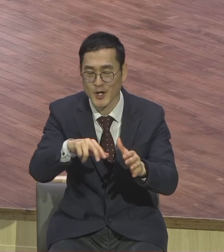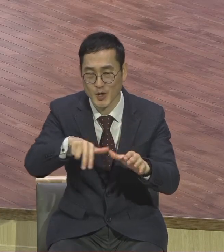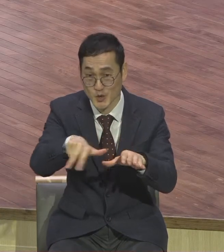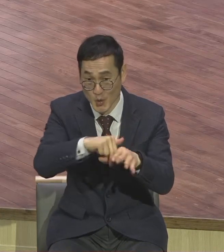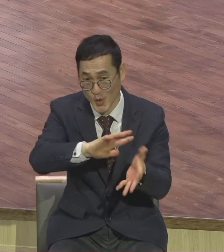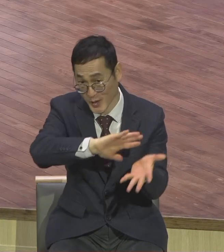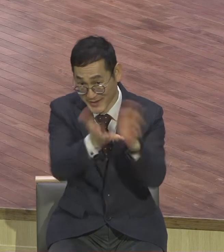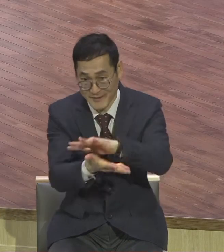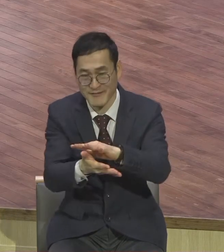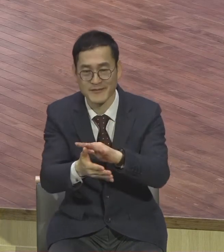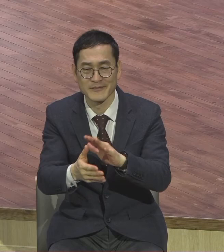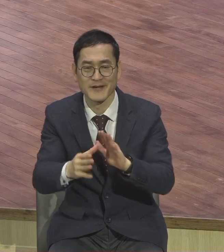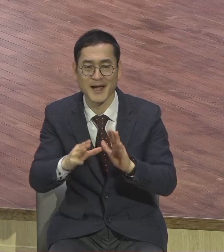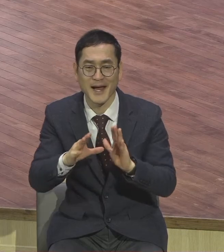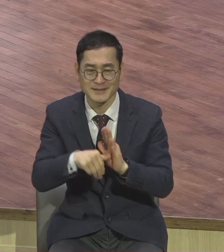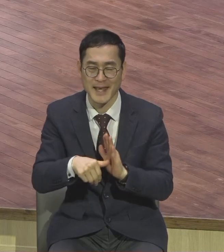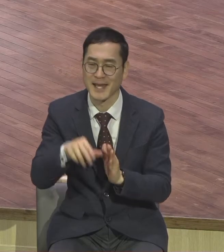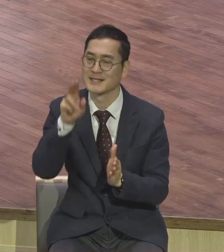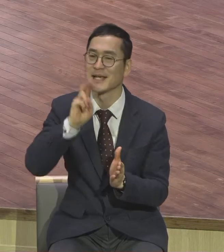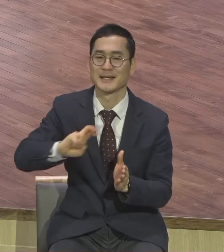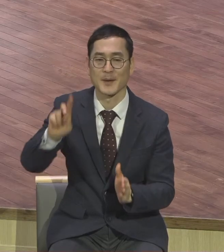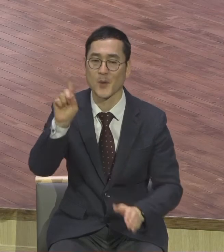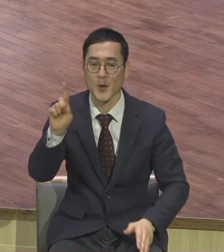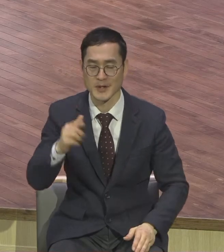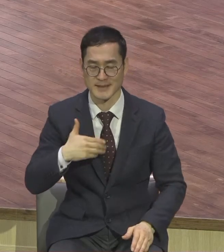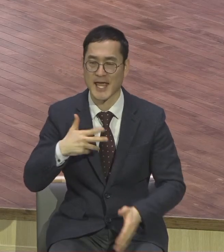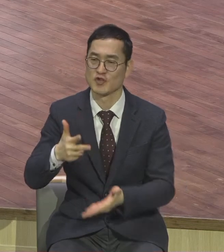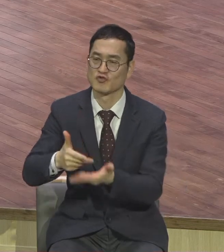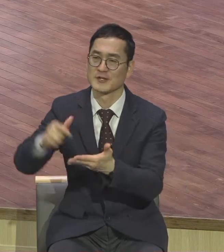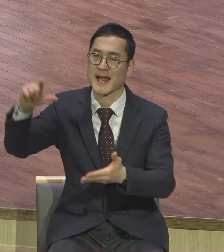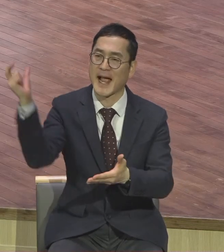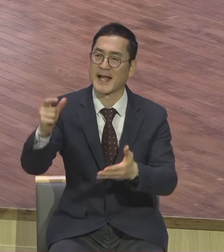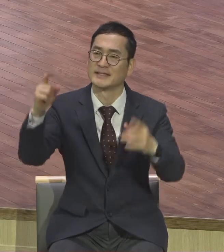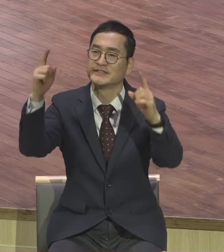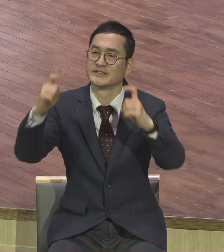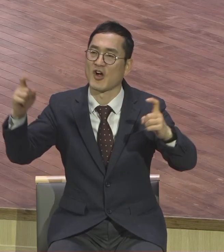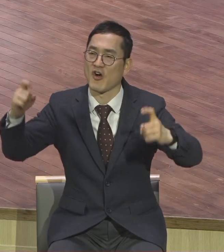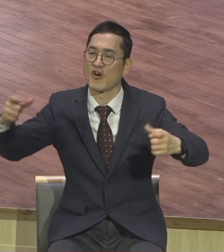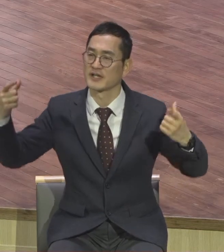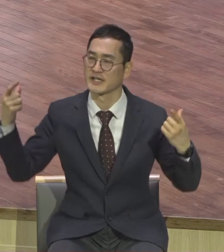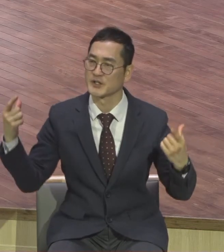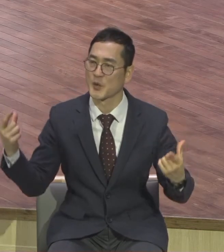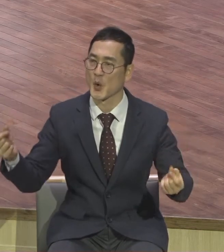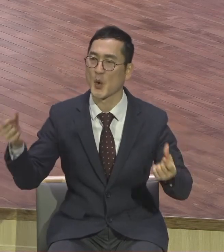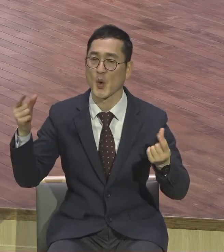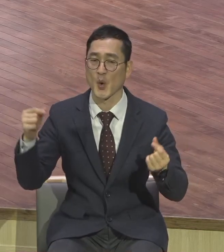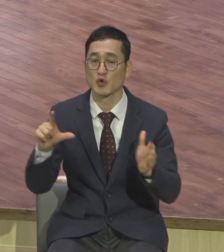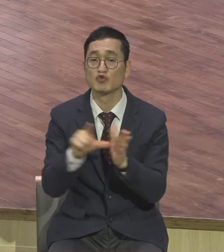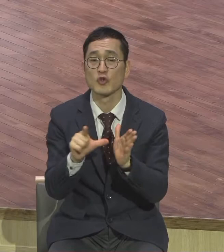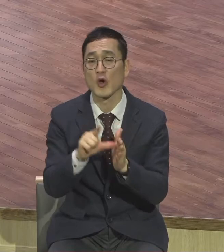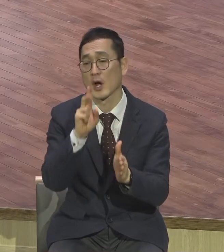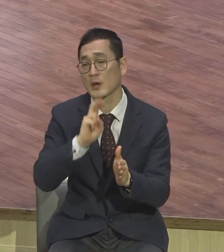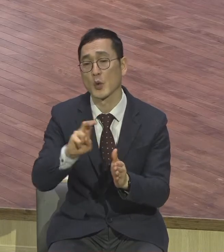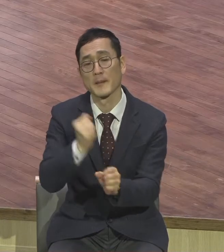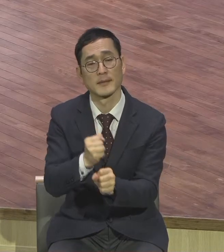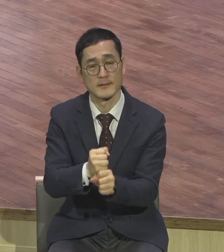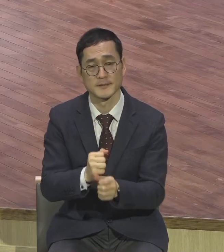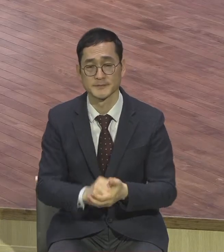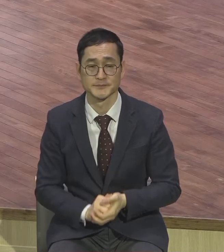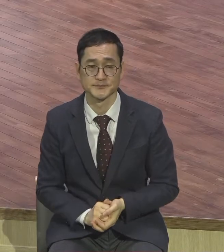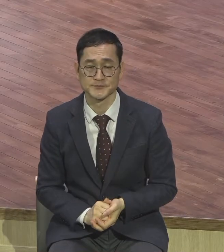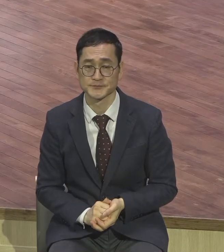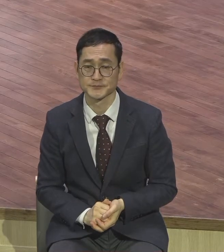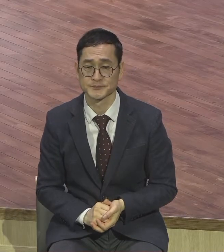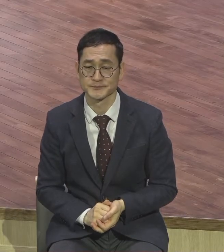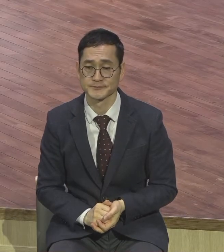585장 내 주는 강한 성이요 마틴 루터가 지은 거예요 그런데